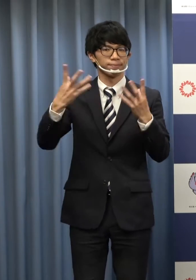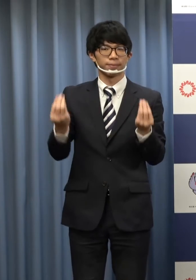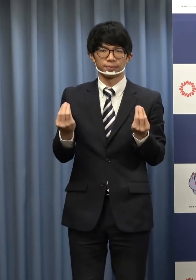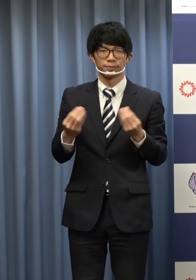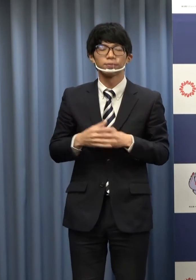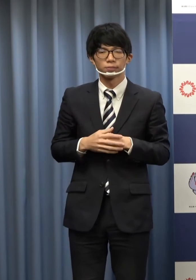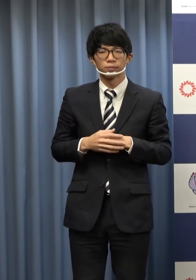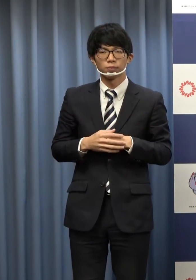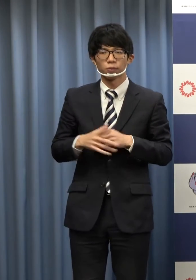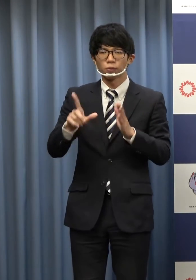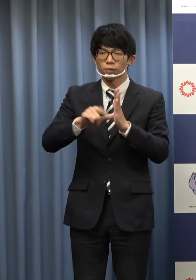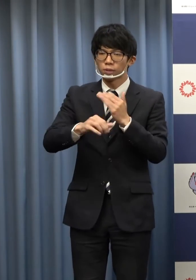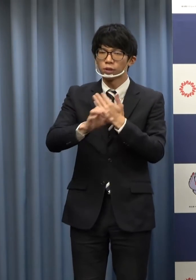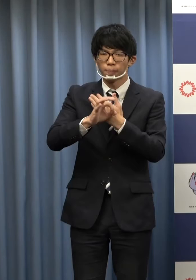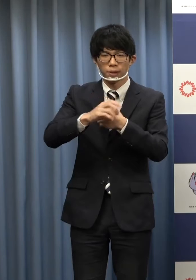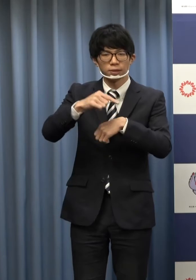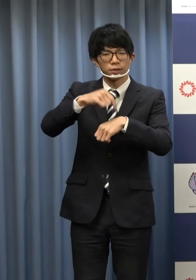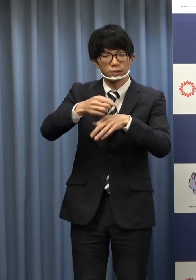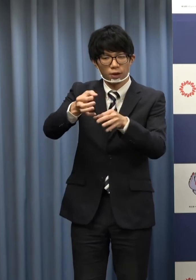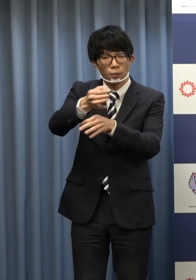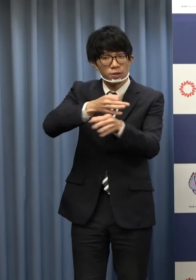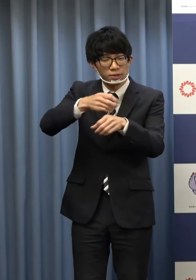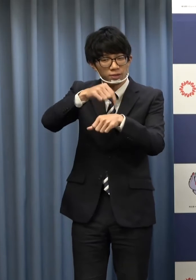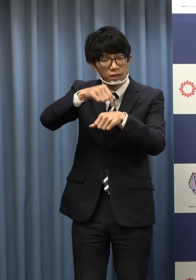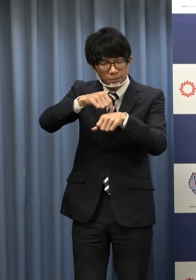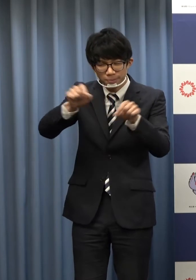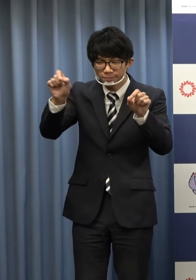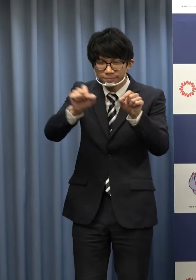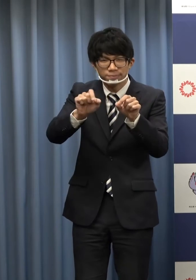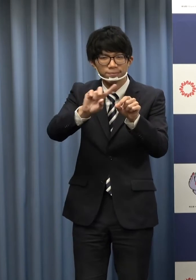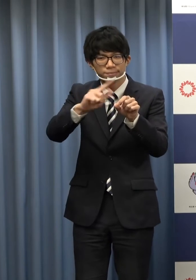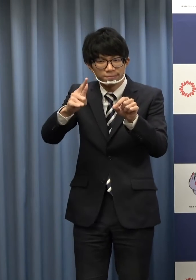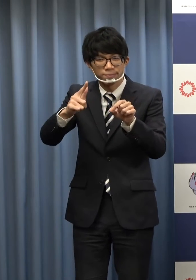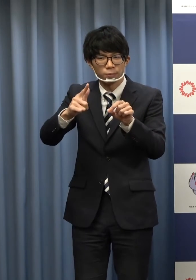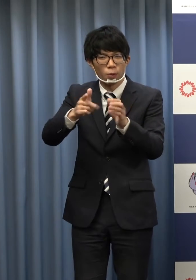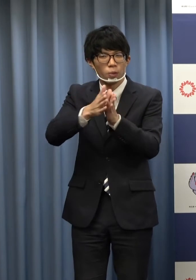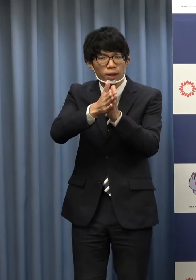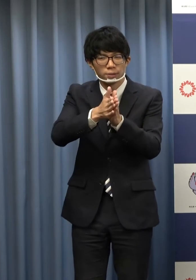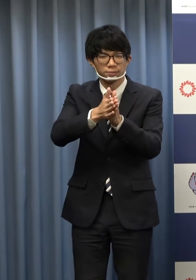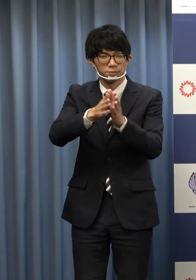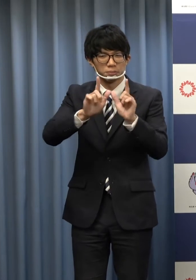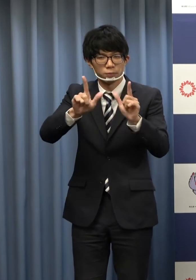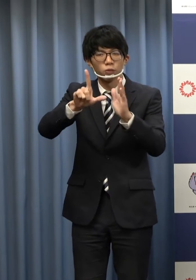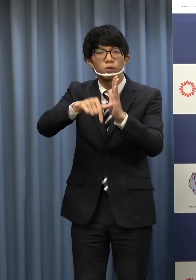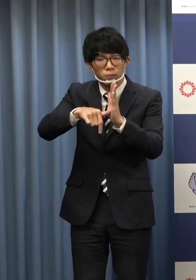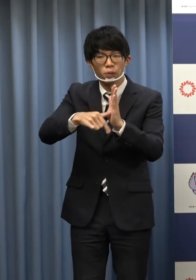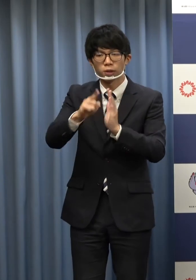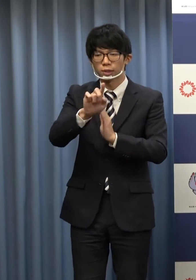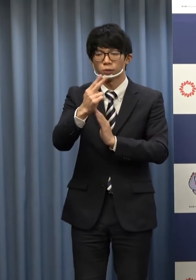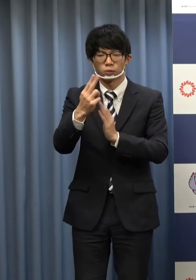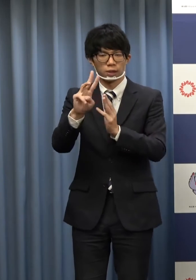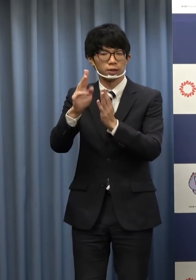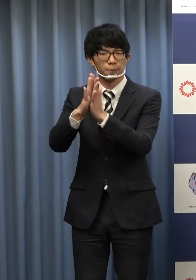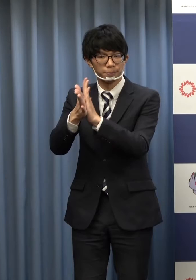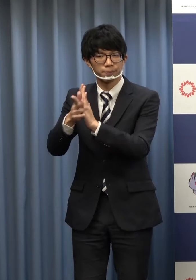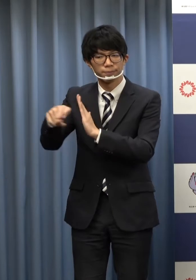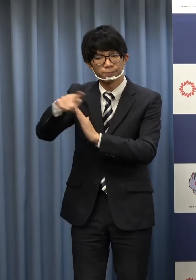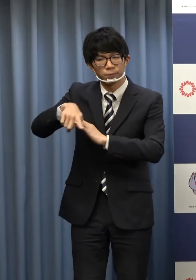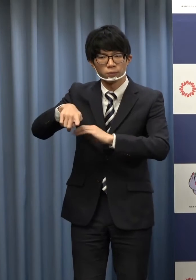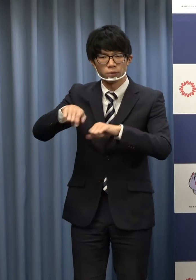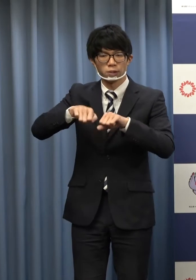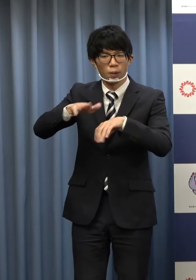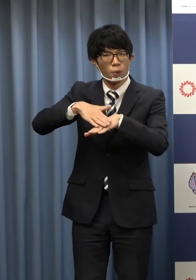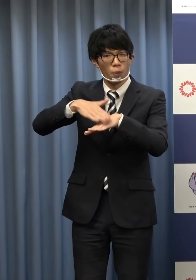例えば時間短縮の要請だとか何らかの自粛の要請とかある場合にも、一都三県足並みを揃えると、そしてそれは国と